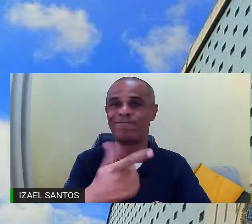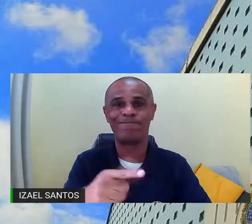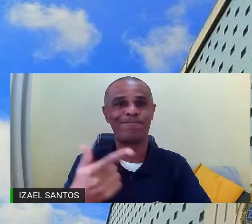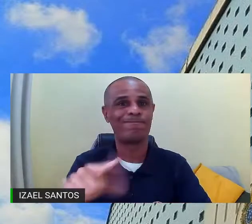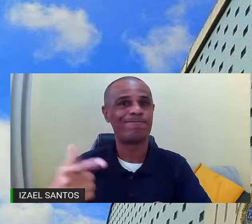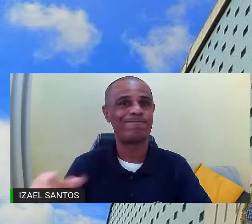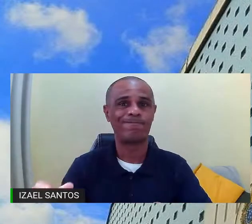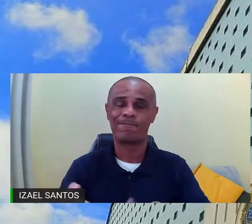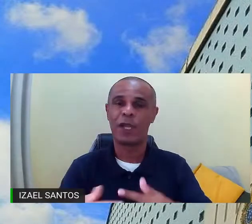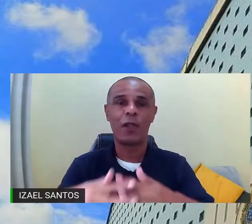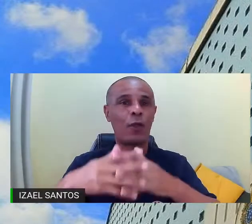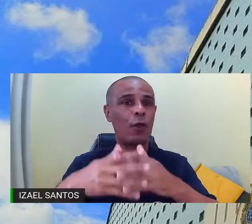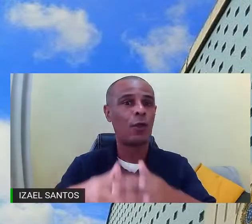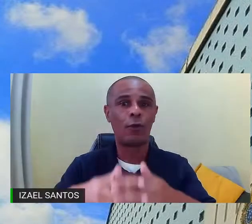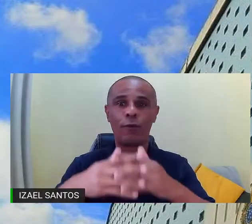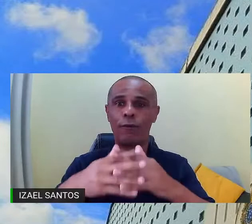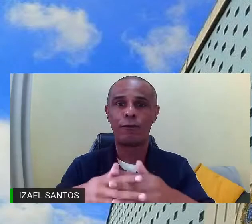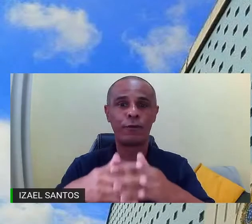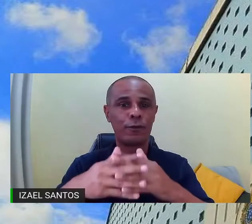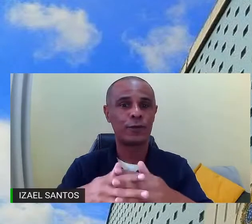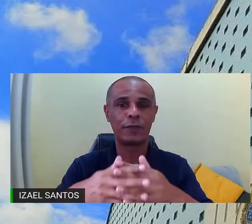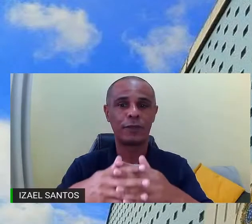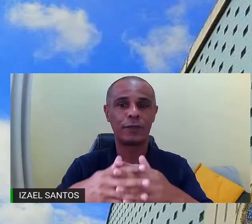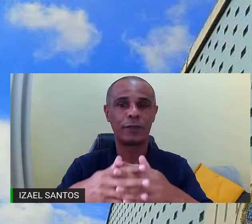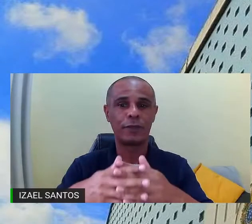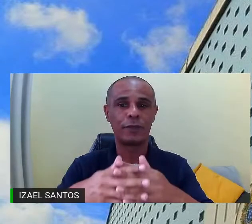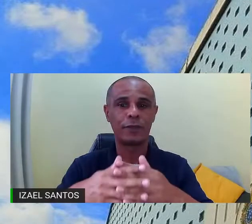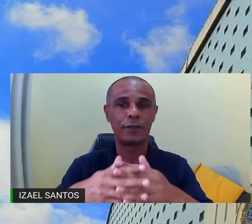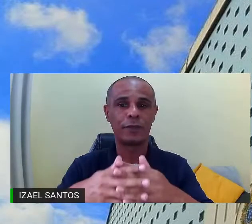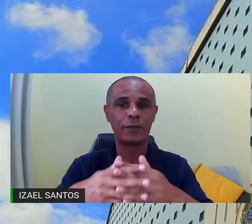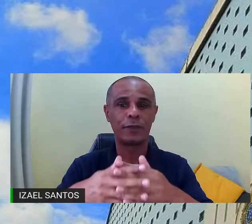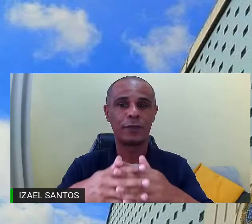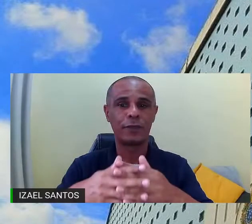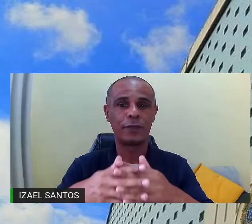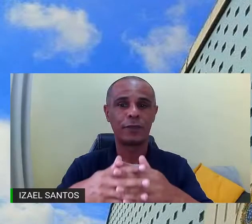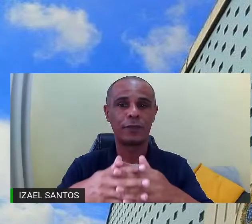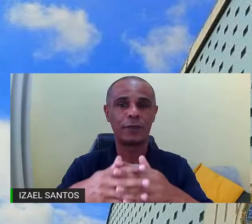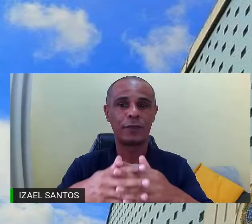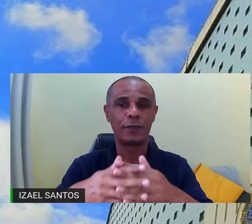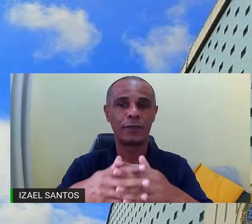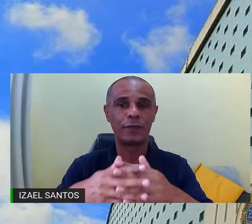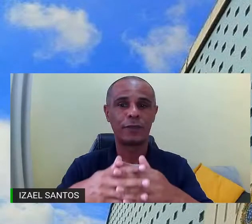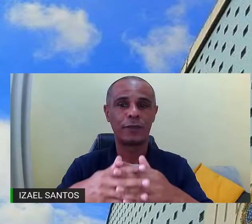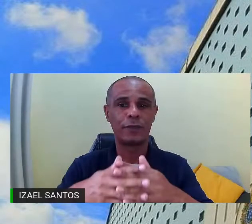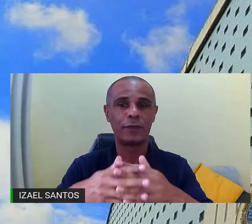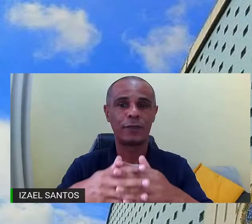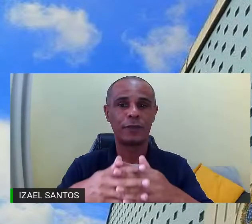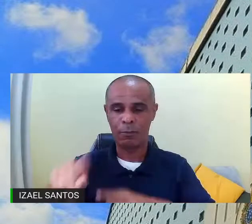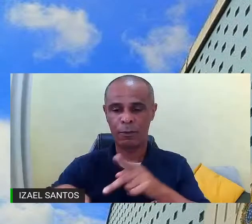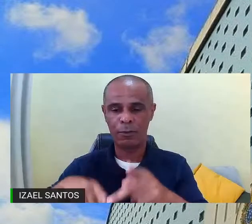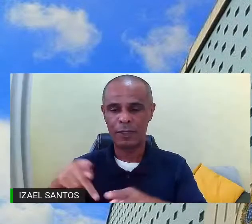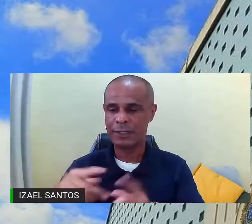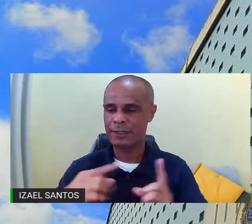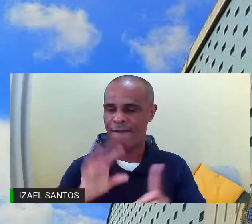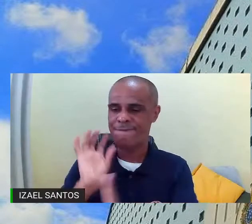confusão, ao caos da confusão de ideias interiorizadas pela